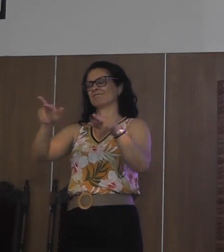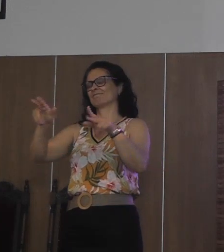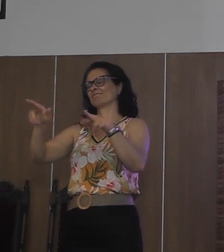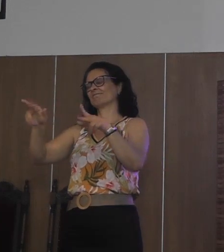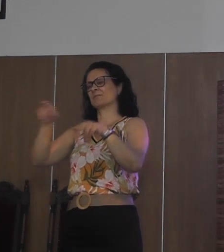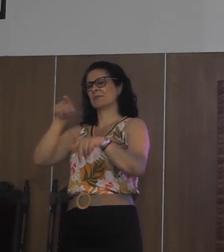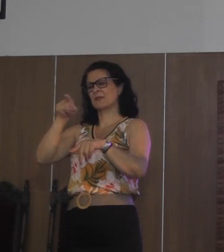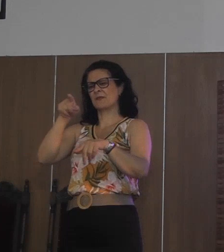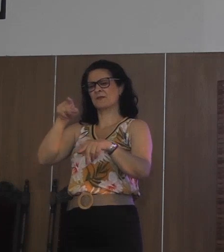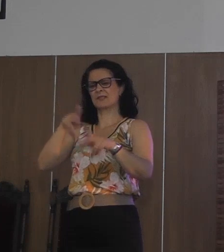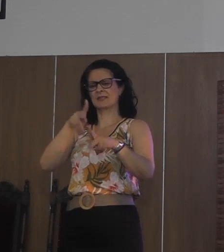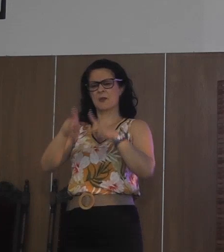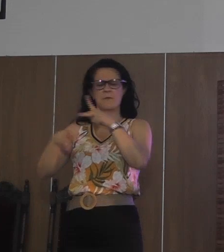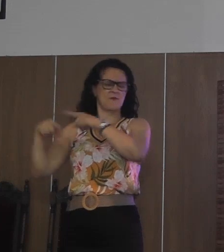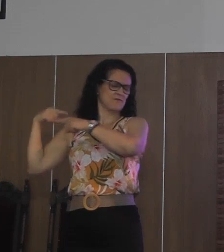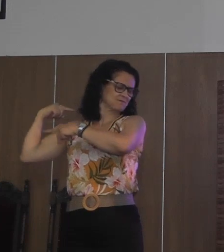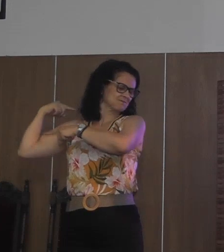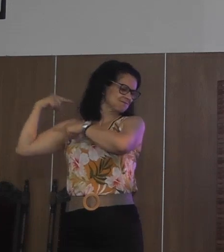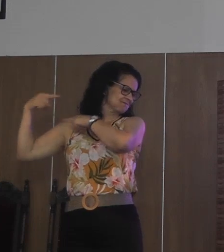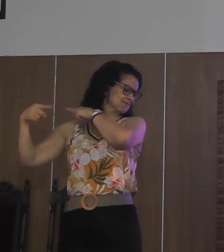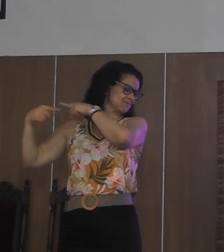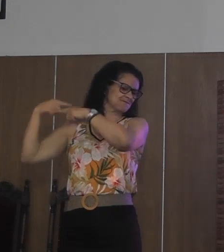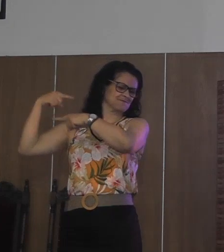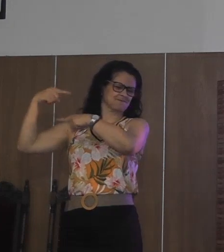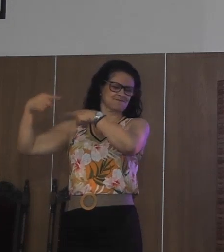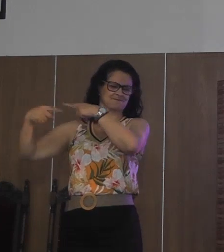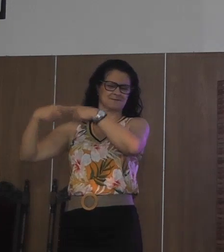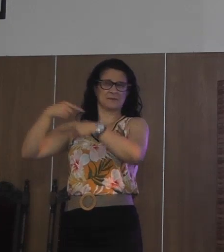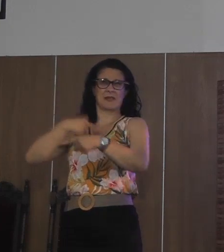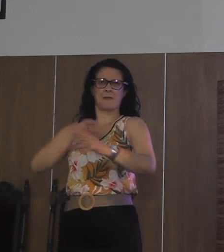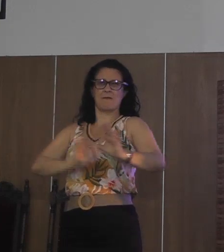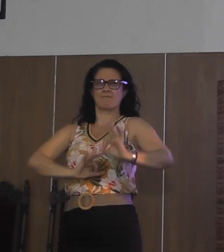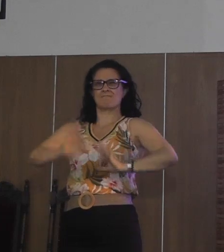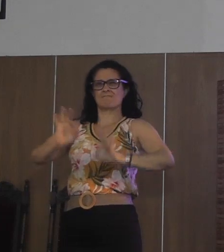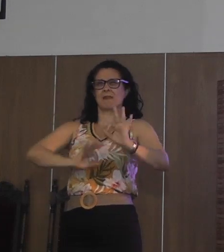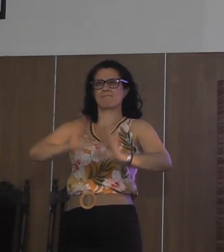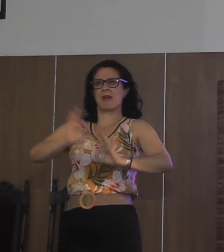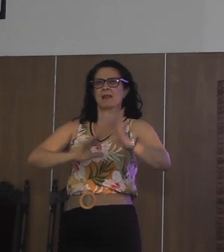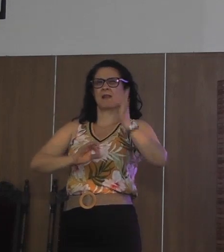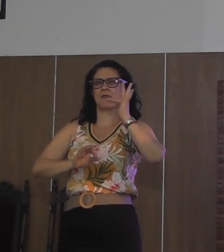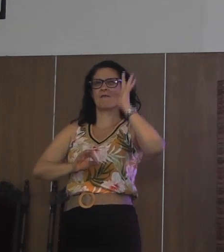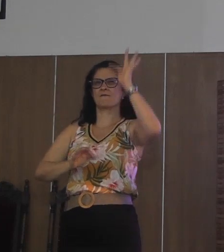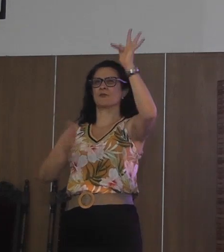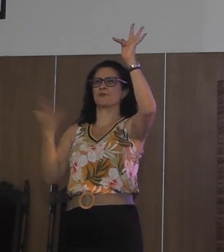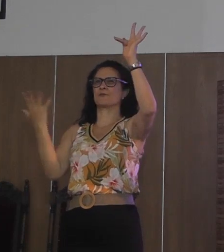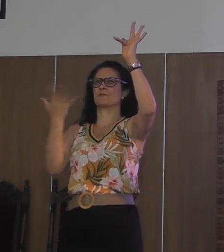que eu estou preparando, é só perseverar.